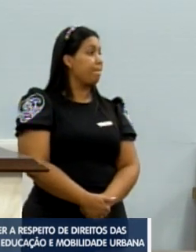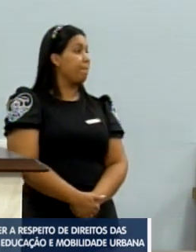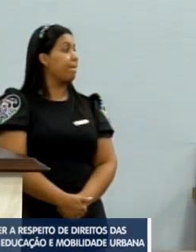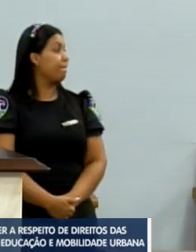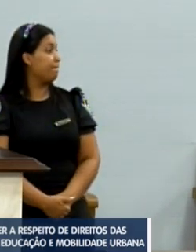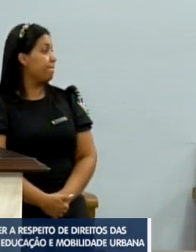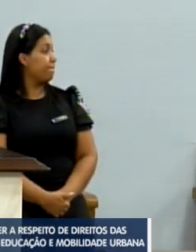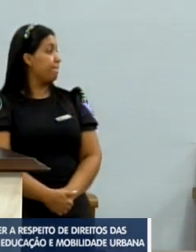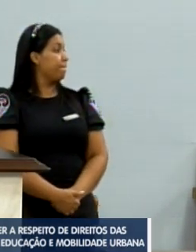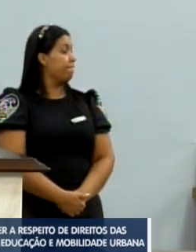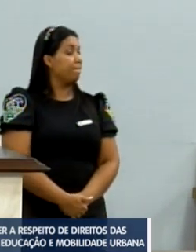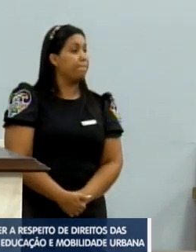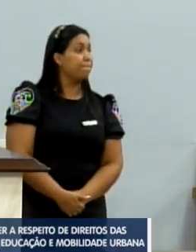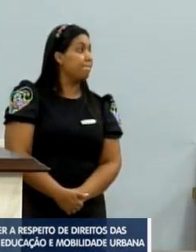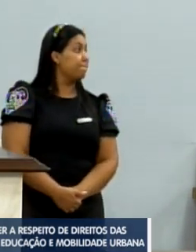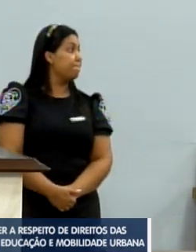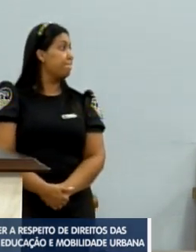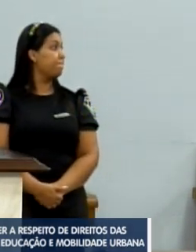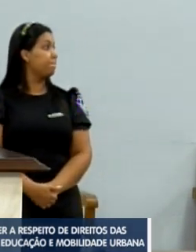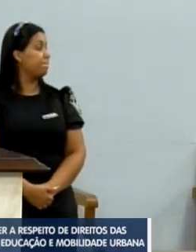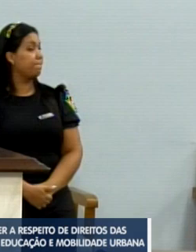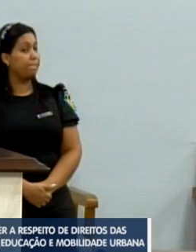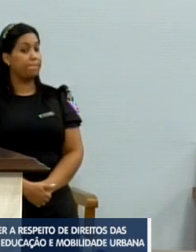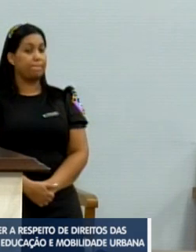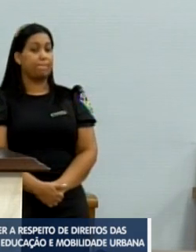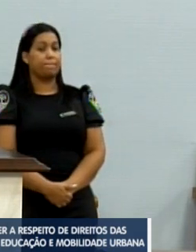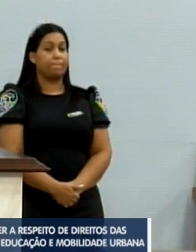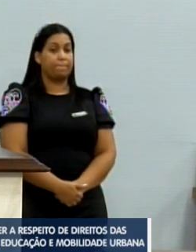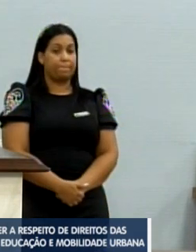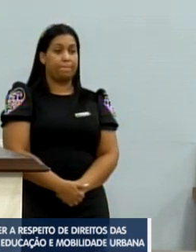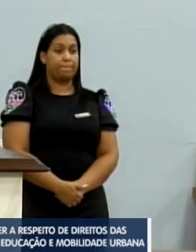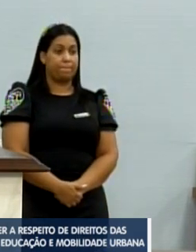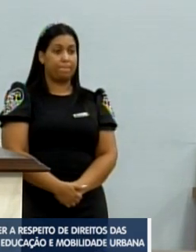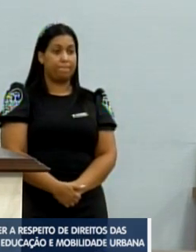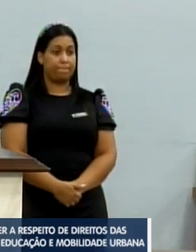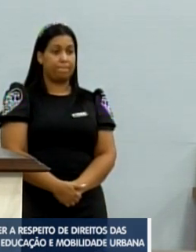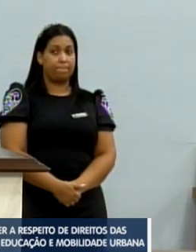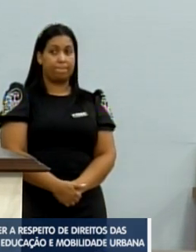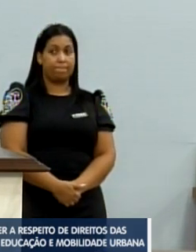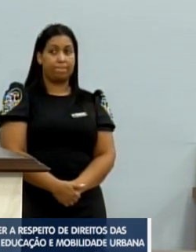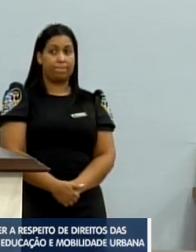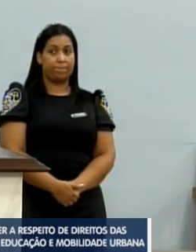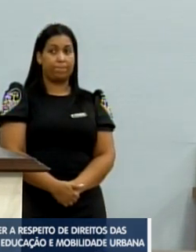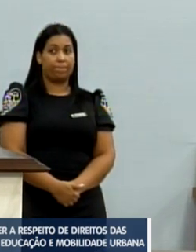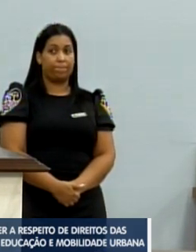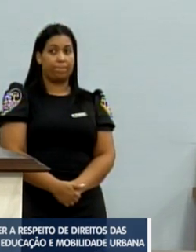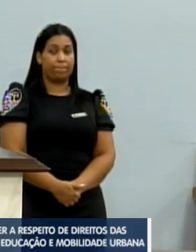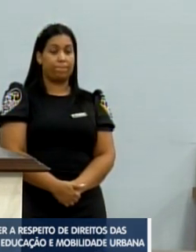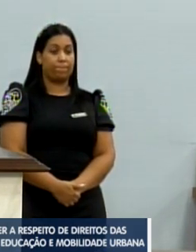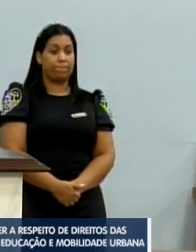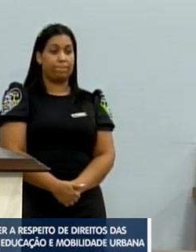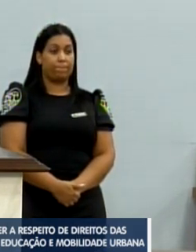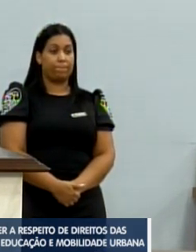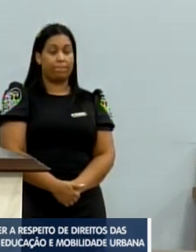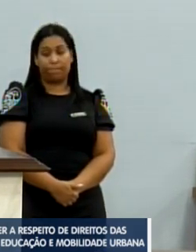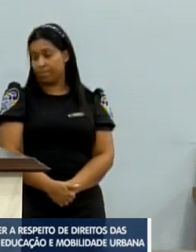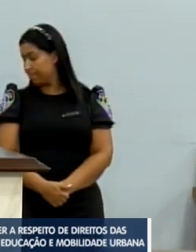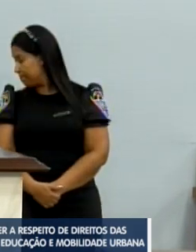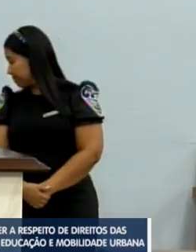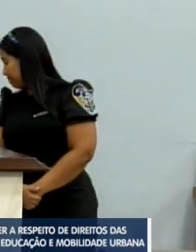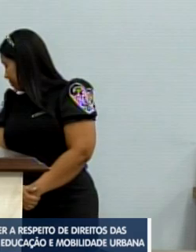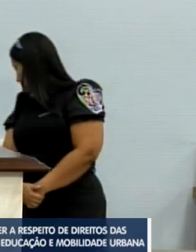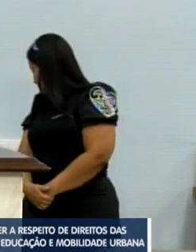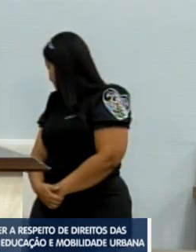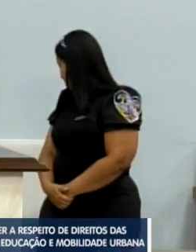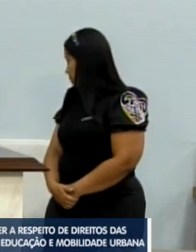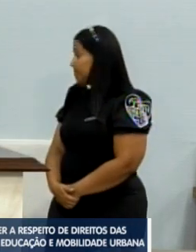Ok. Vereador. Presidente, quero cumprimentar o Marcelo, sempre brilhante, agradecer por ter